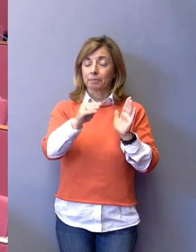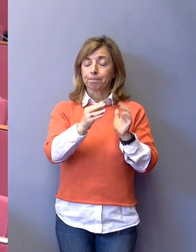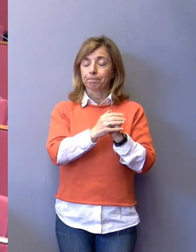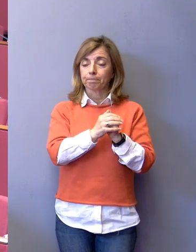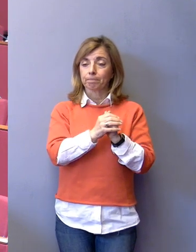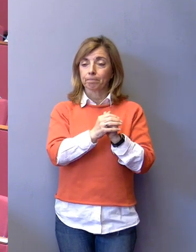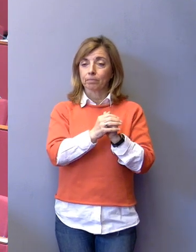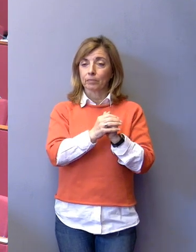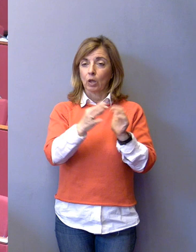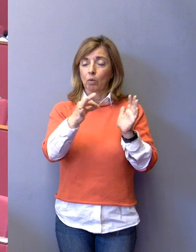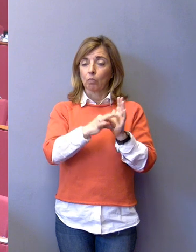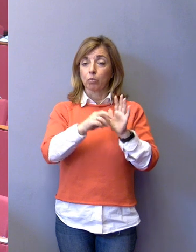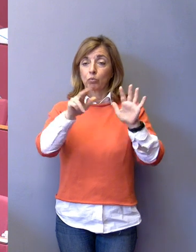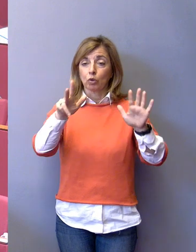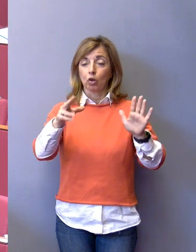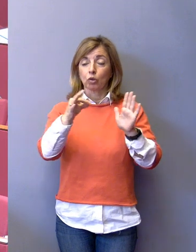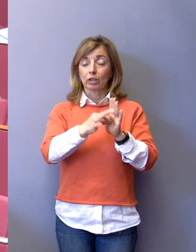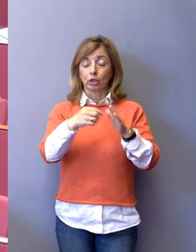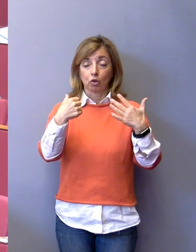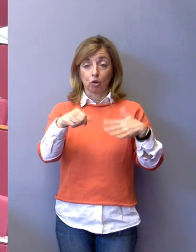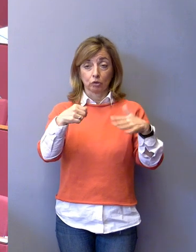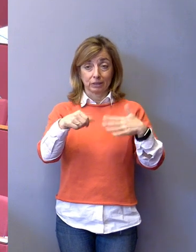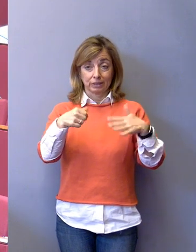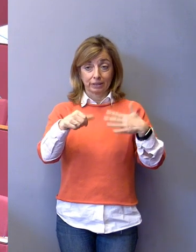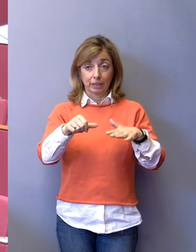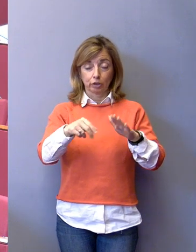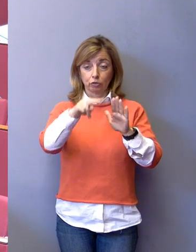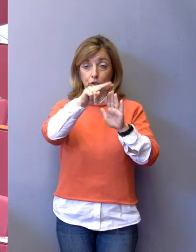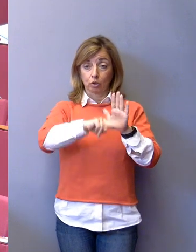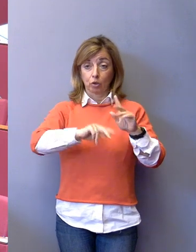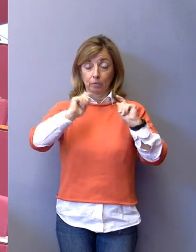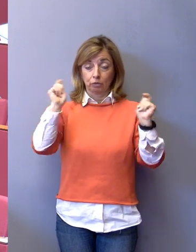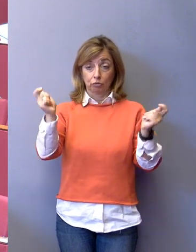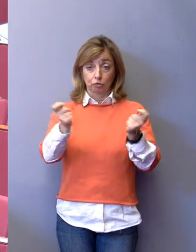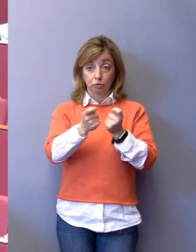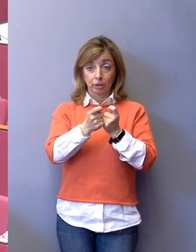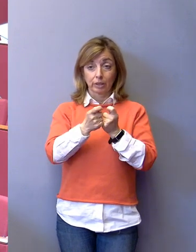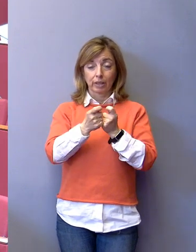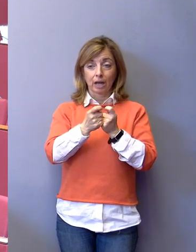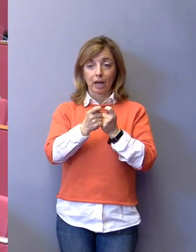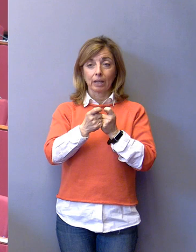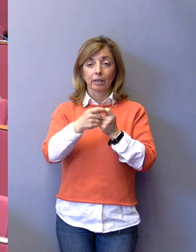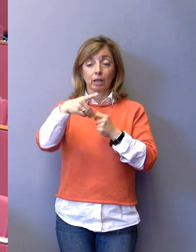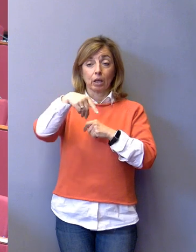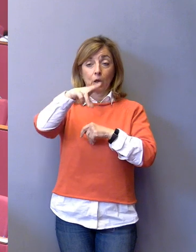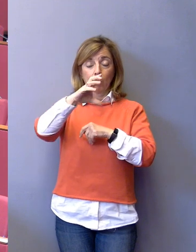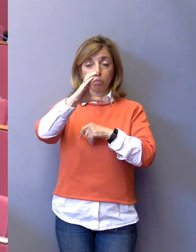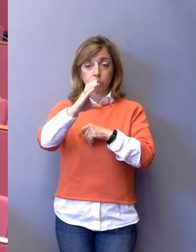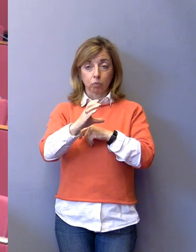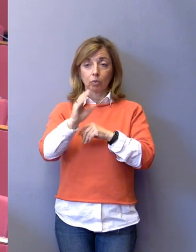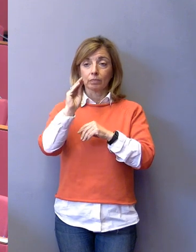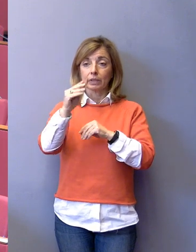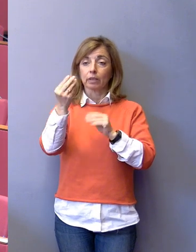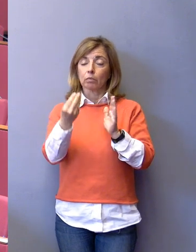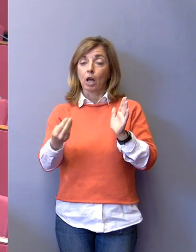al punto 8 dell'articolo 16 delle norme generali di conformità del puk di aggiungere